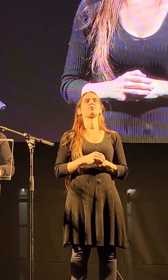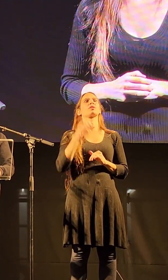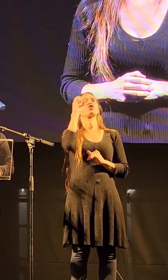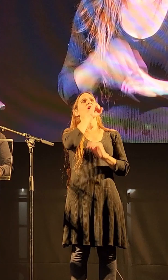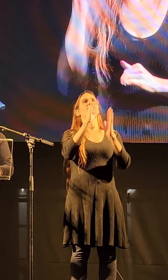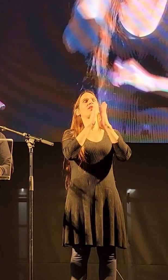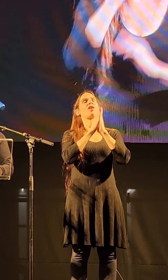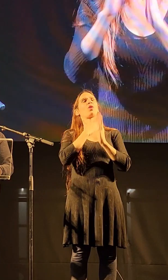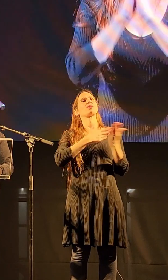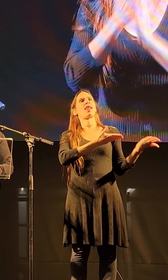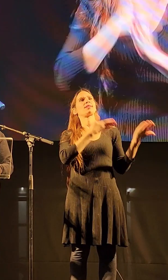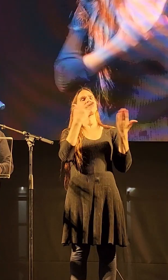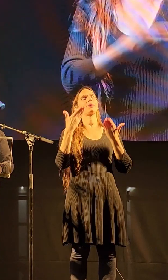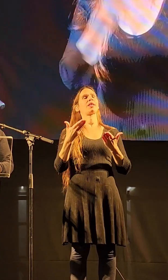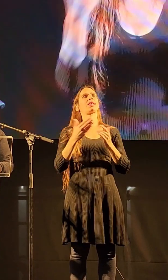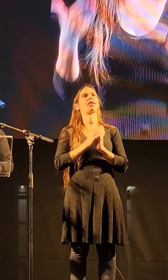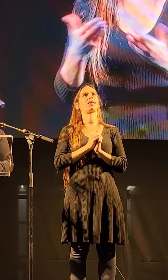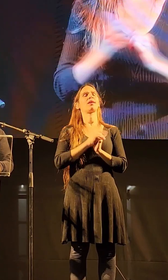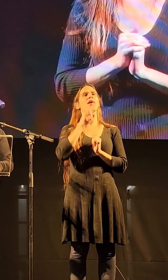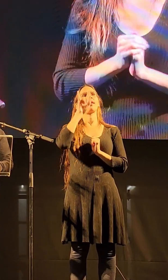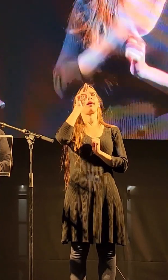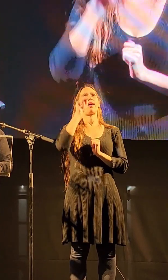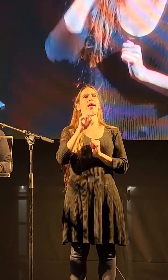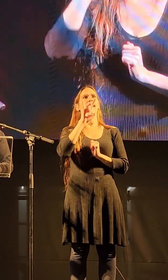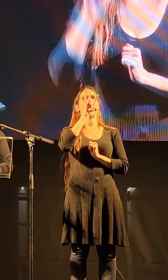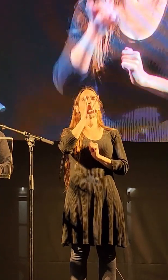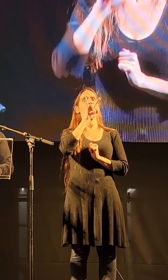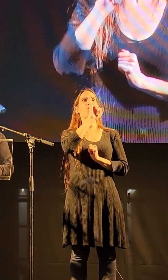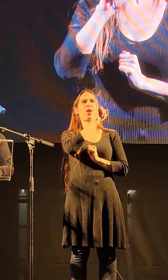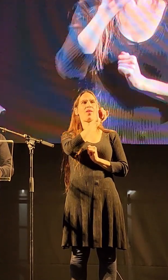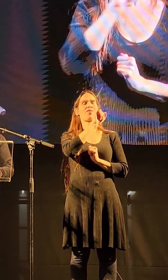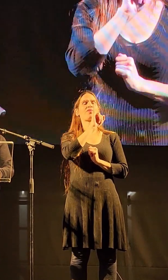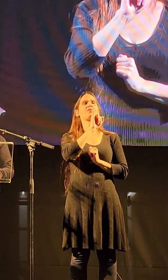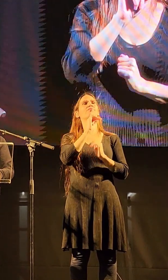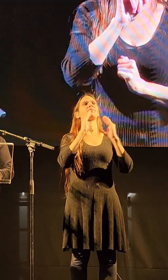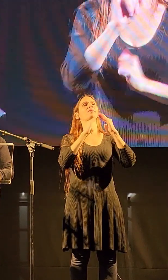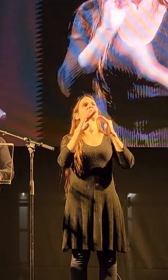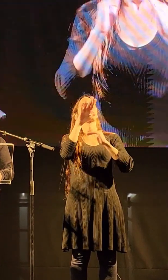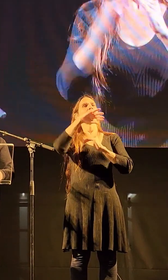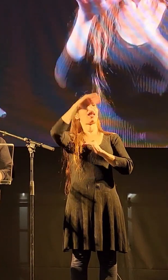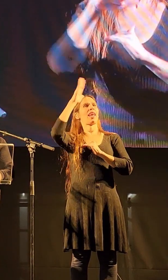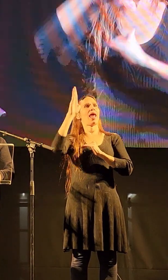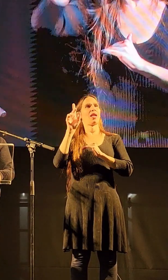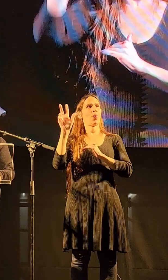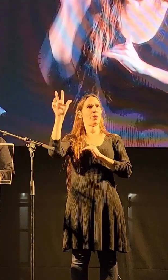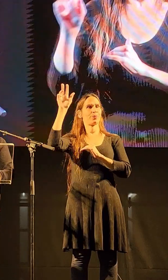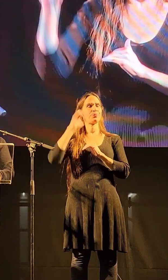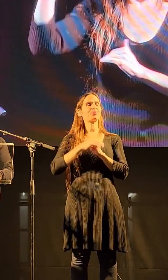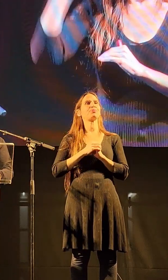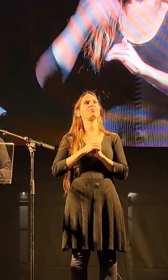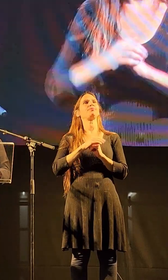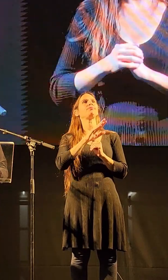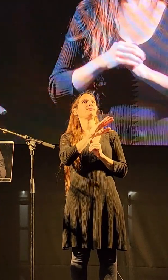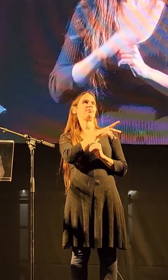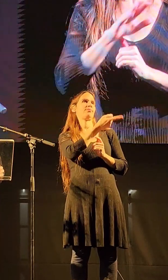לשירת התקווה אני רוצה להזמין את חן חמו יוגב, תושבת הגליל העליון, עקורה מארצה.